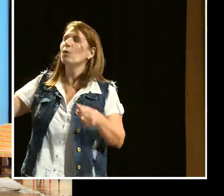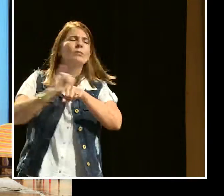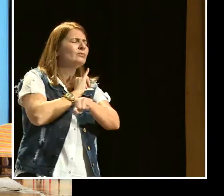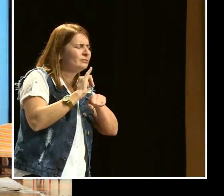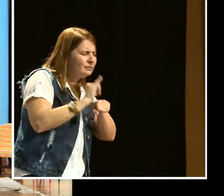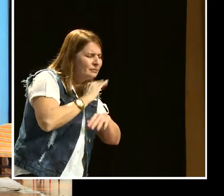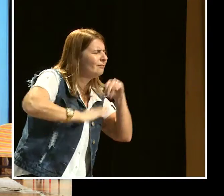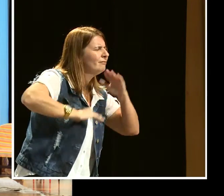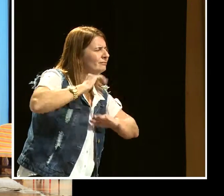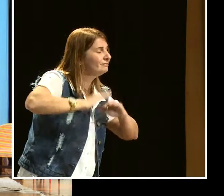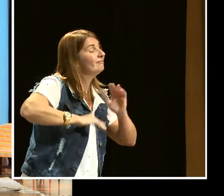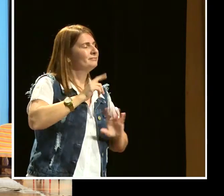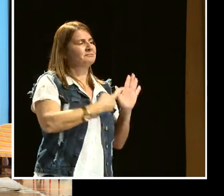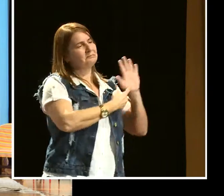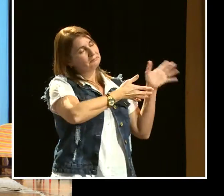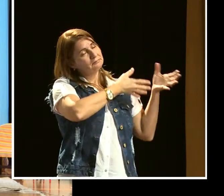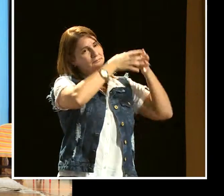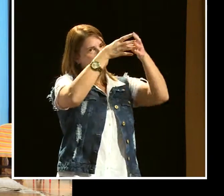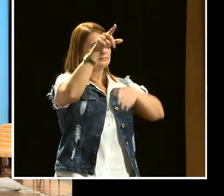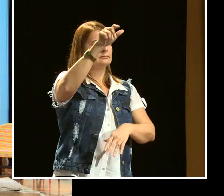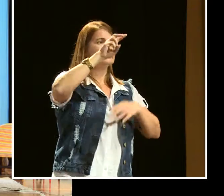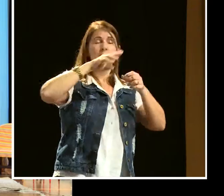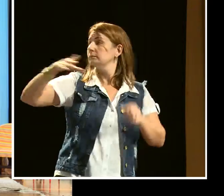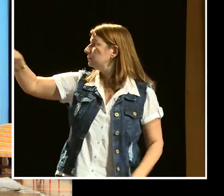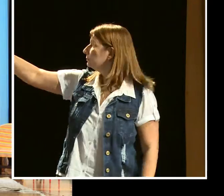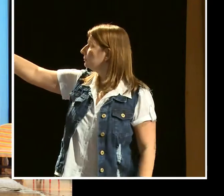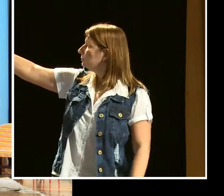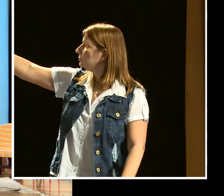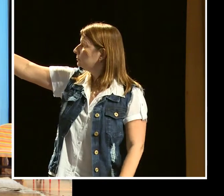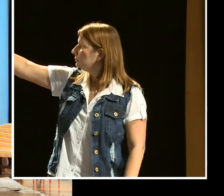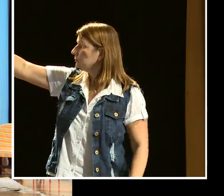Esse é o resultado. A estratégia como prática.